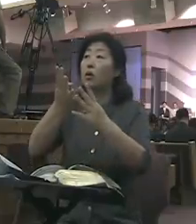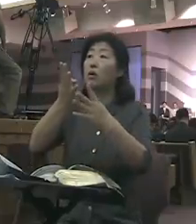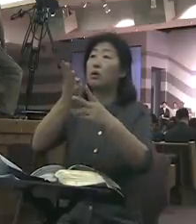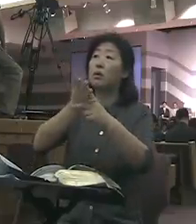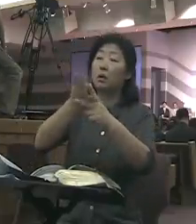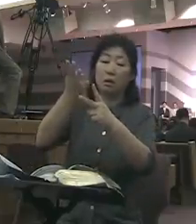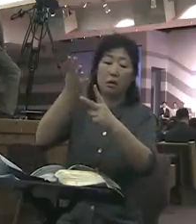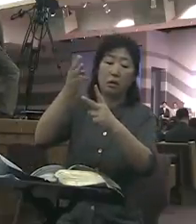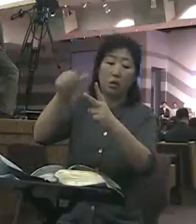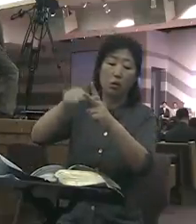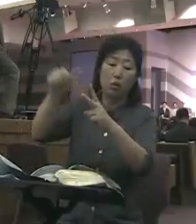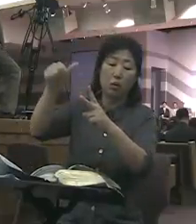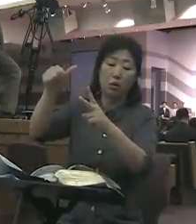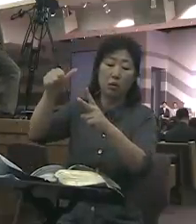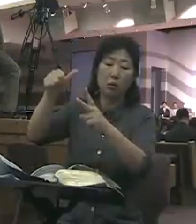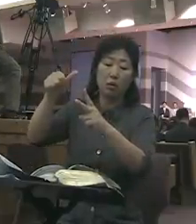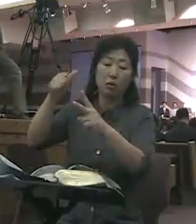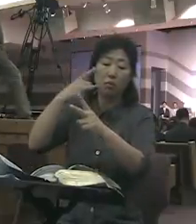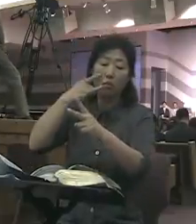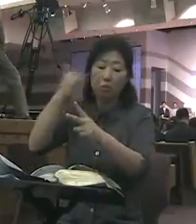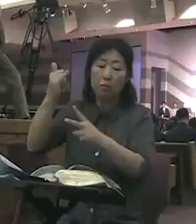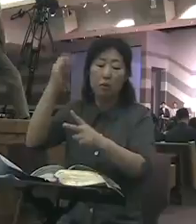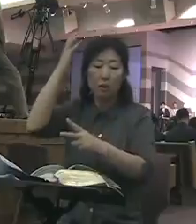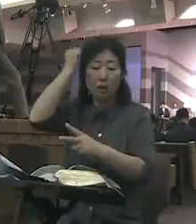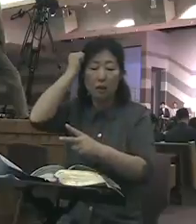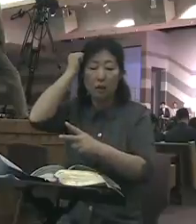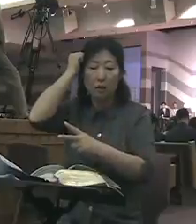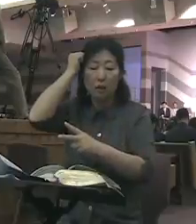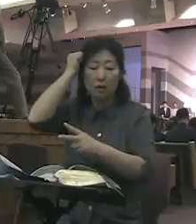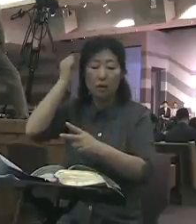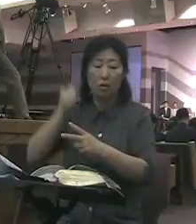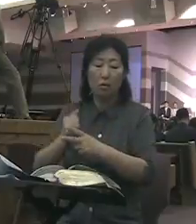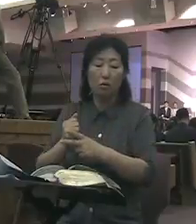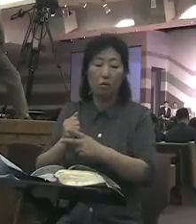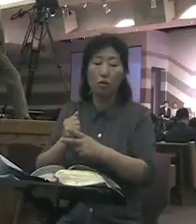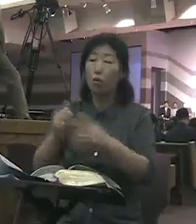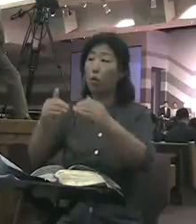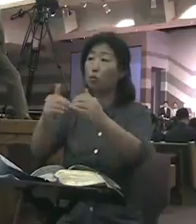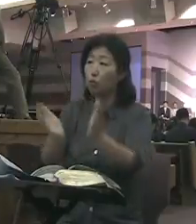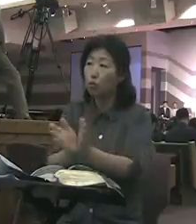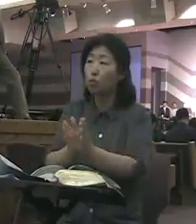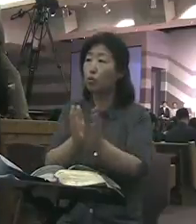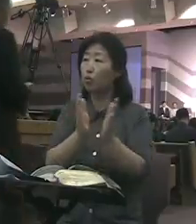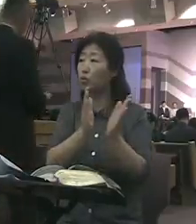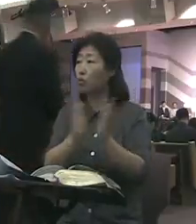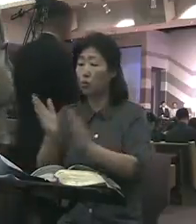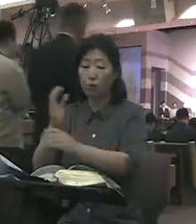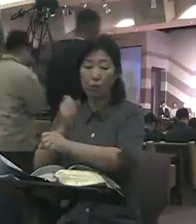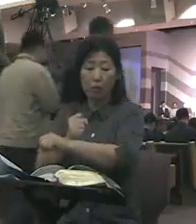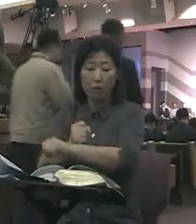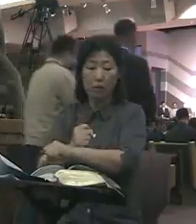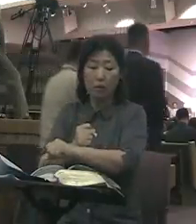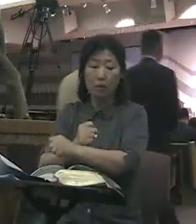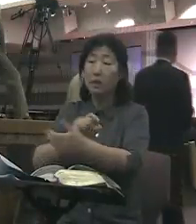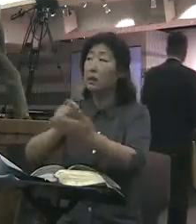주시고요. 지금 로비에서 부스를 만들어서 신청을 받고 있는데 예쁘게 브로셔를